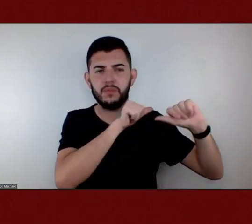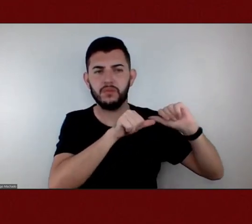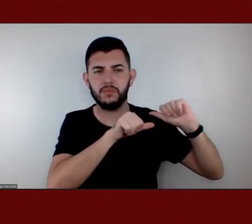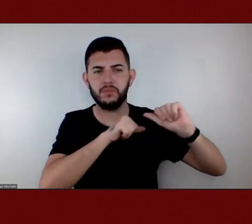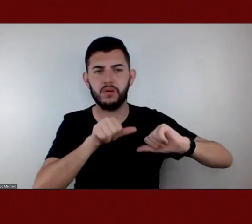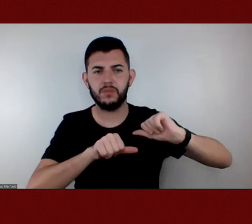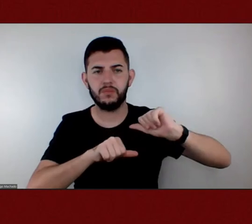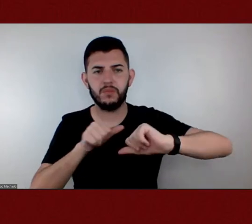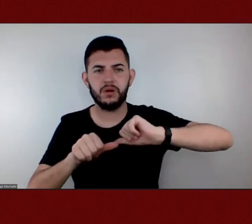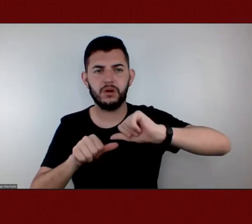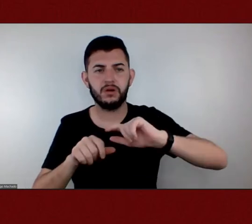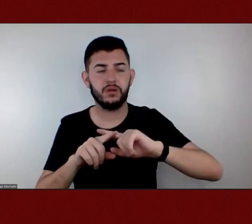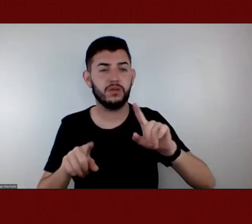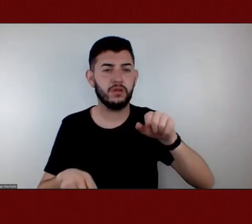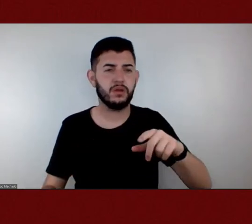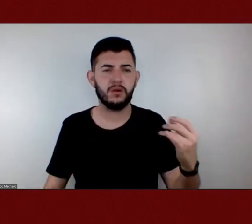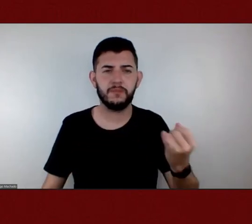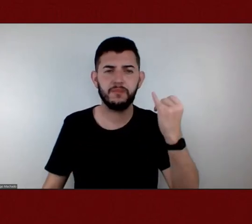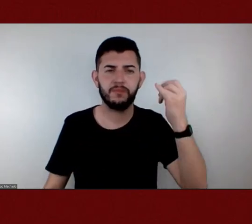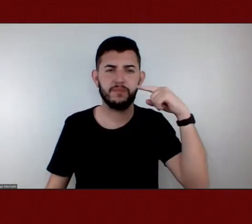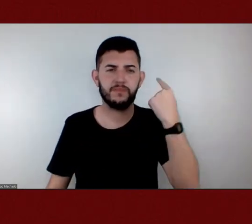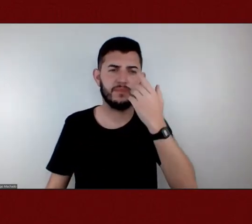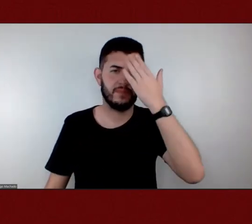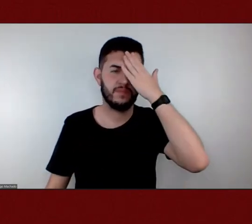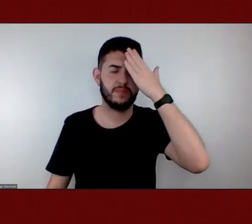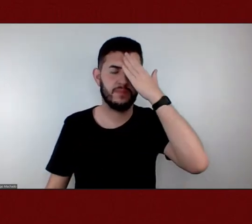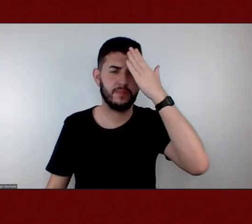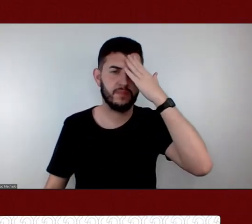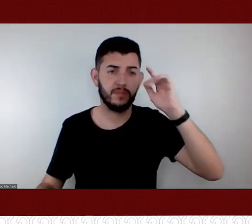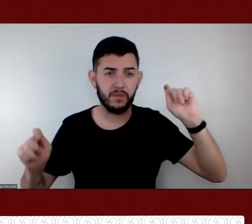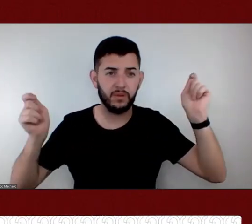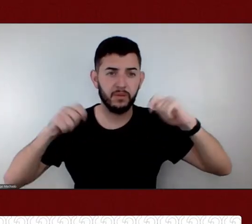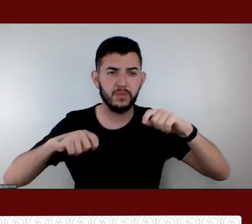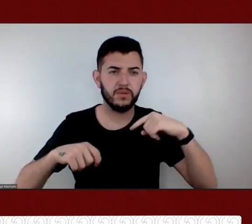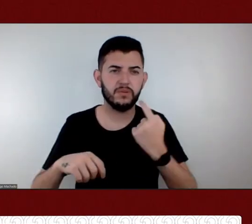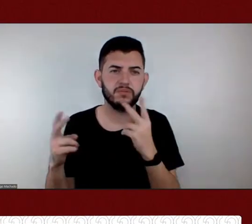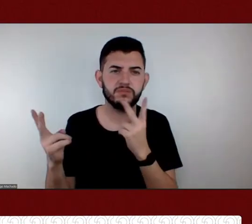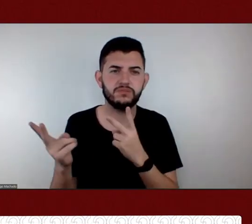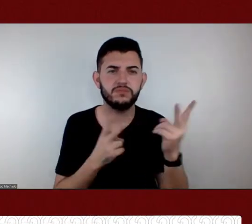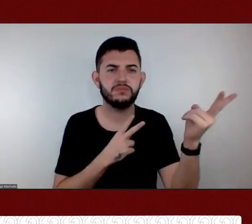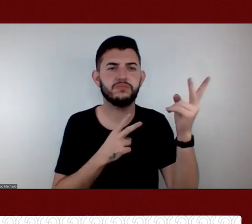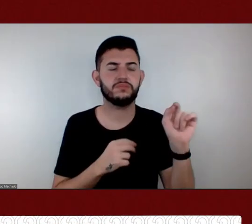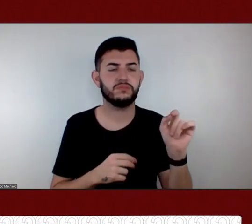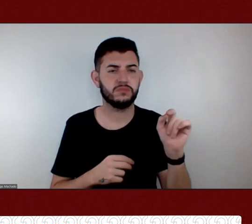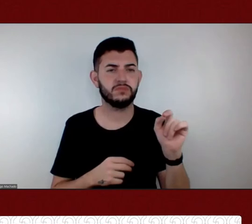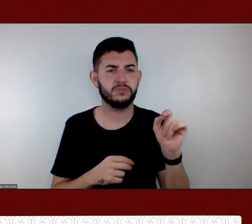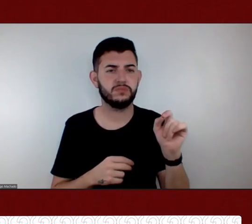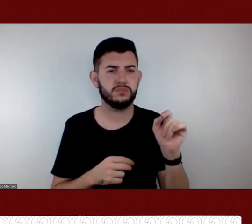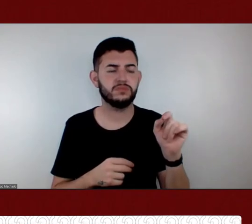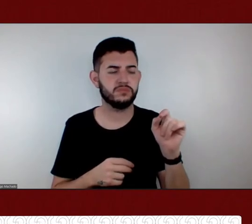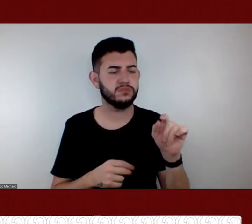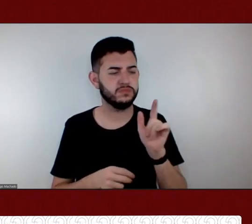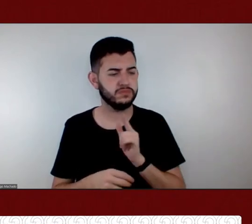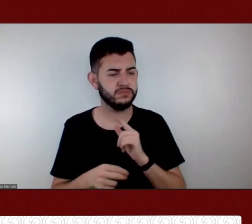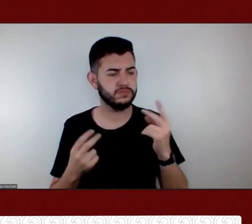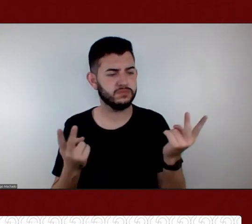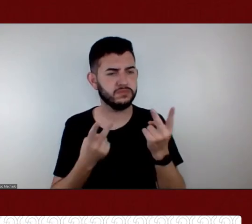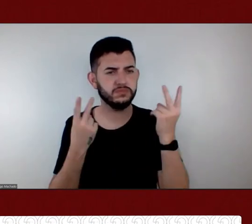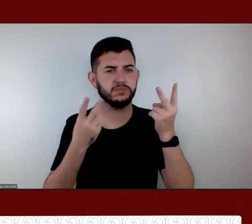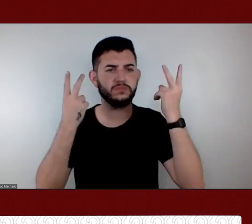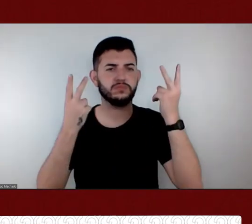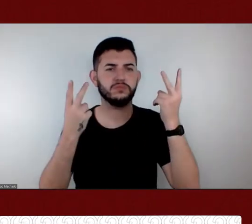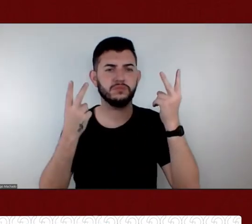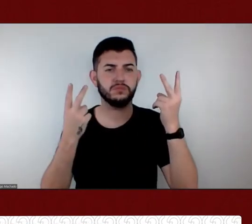se temos possibilidade de continuarmos afirmando os valores e, evidentemente, sem